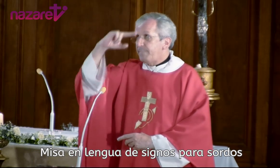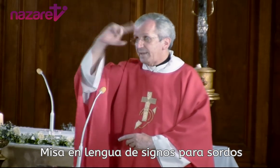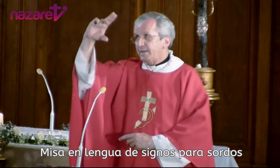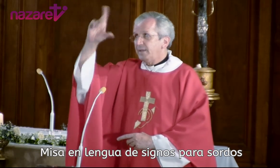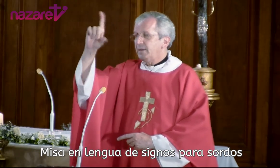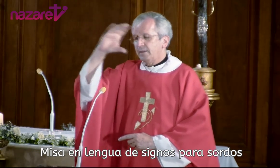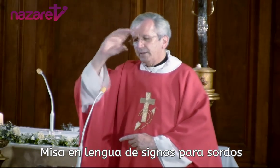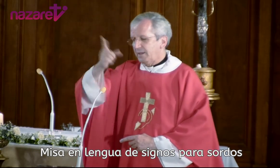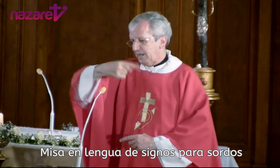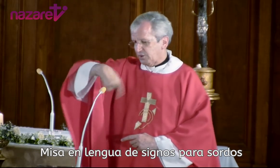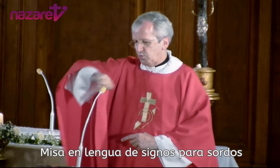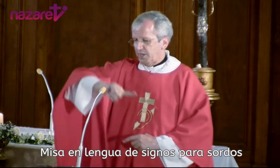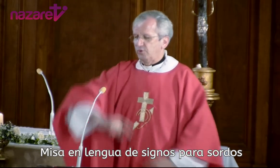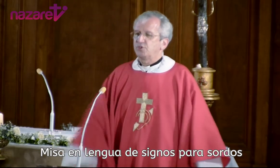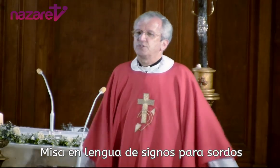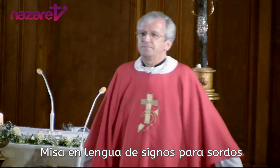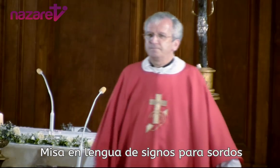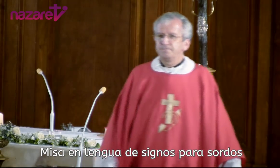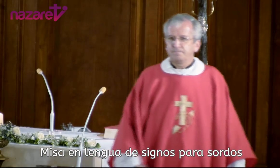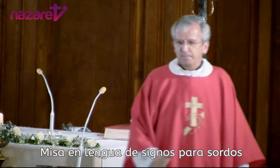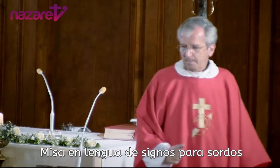Padre, escúchanos.